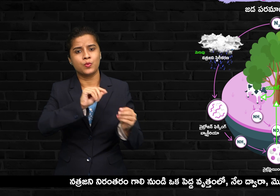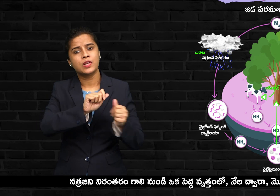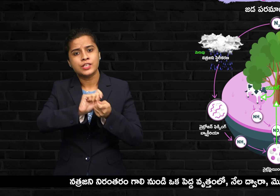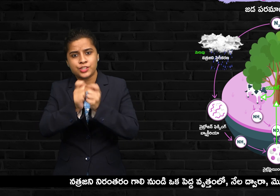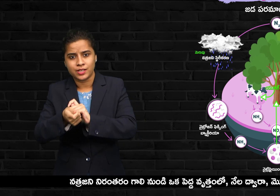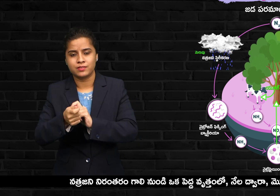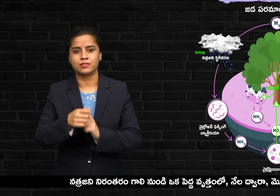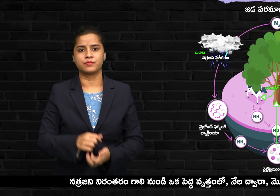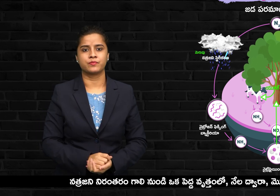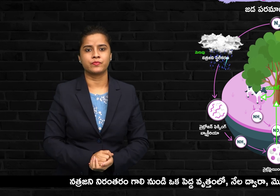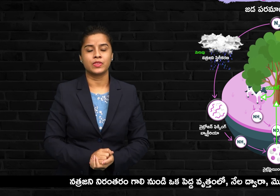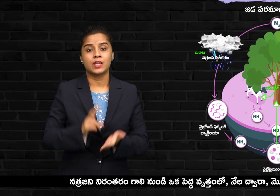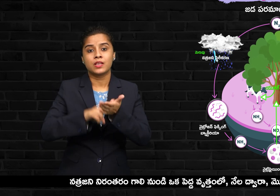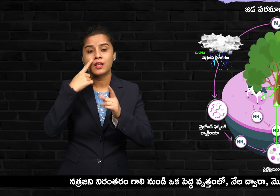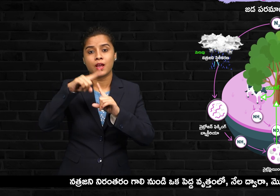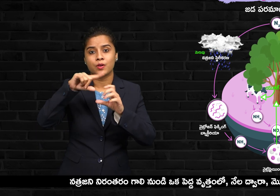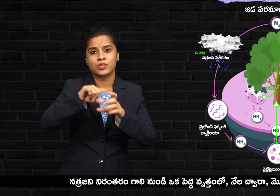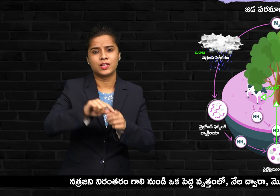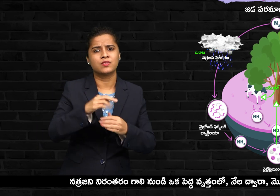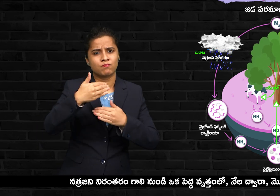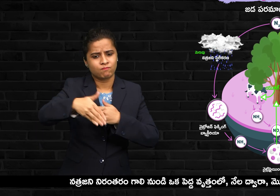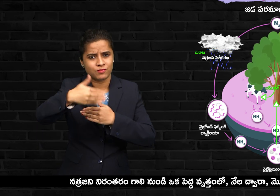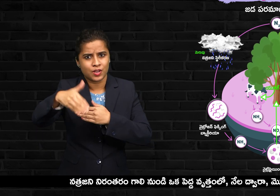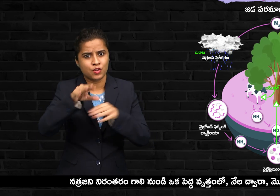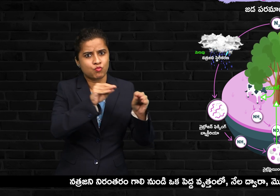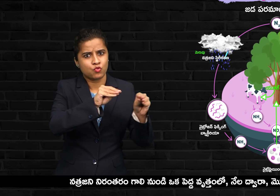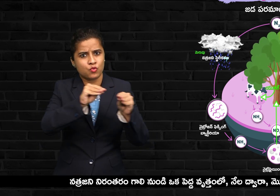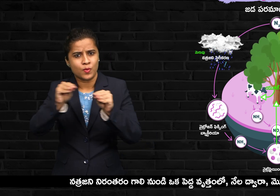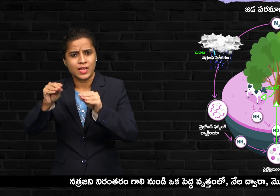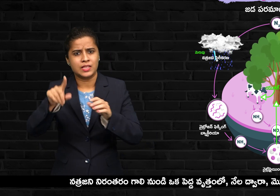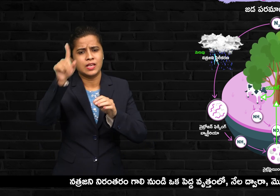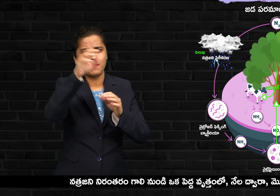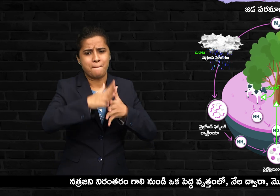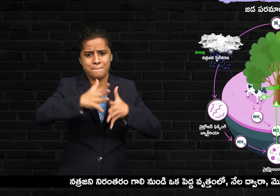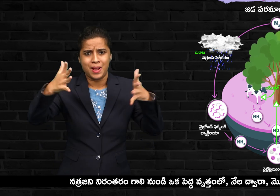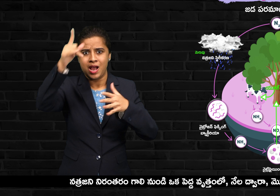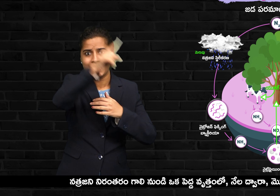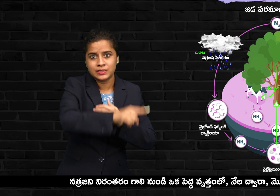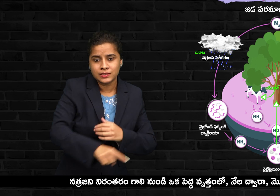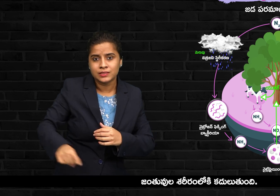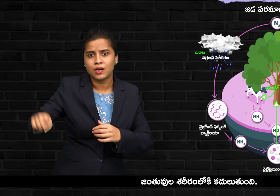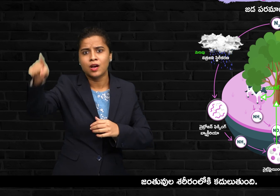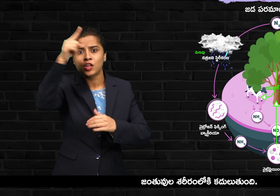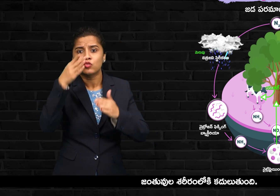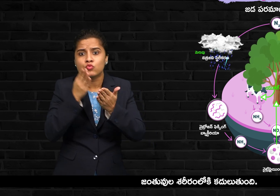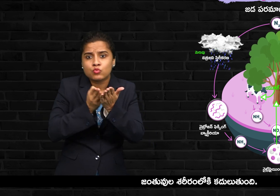నత్రజని నిరంతరం గాలి నుండి ఒక పెద్ద వృత్తంలో నేల ద్వారా మొక్కలు మరియు జంతువుల